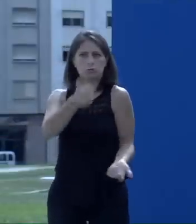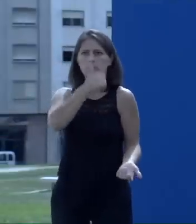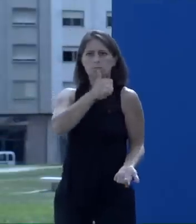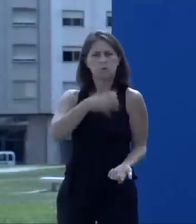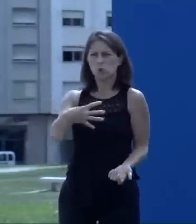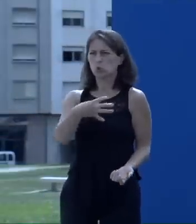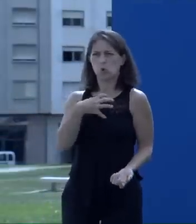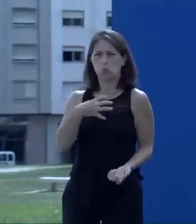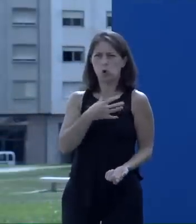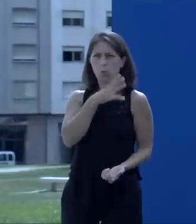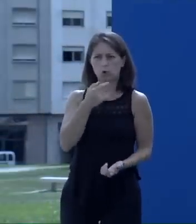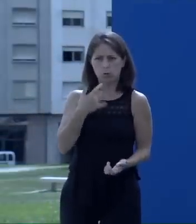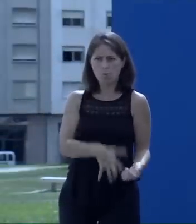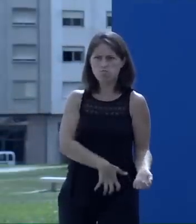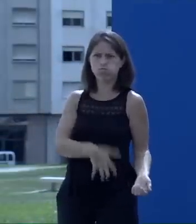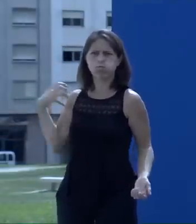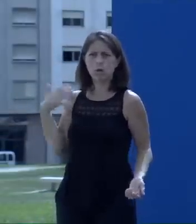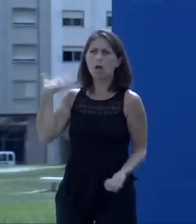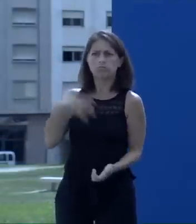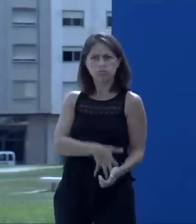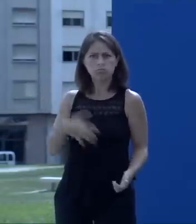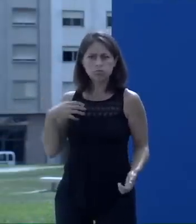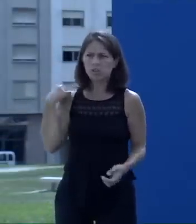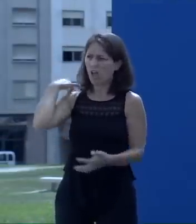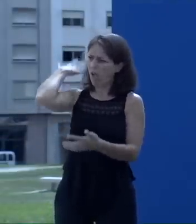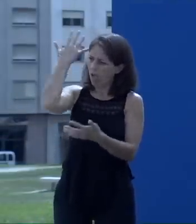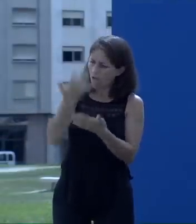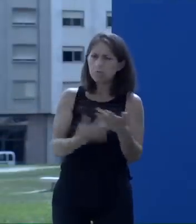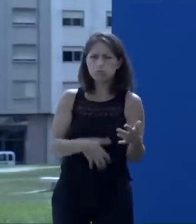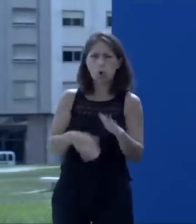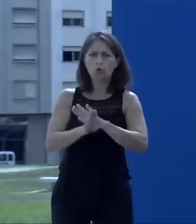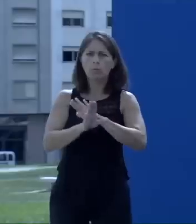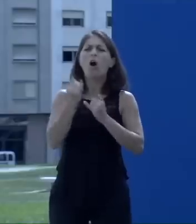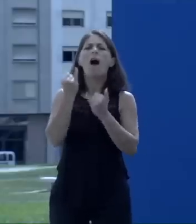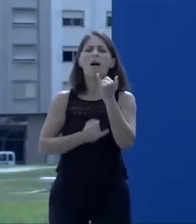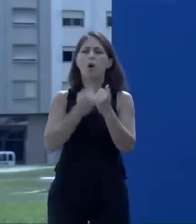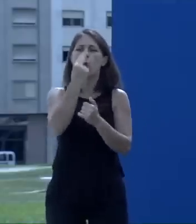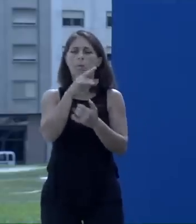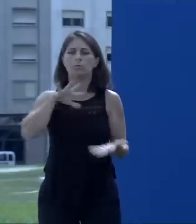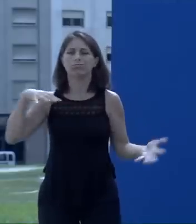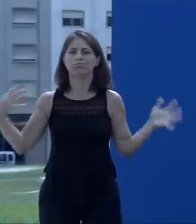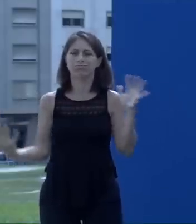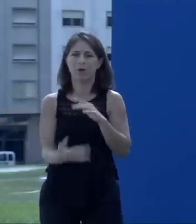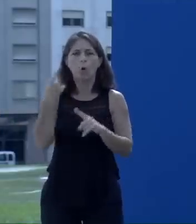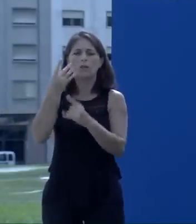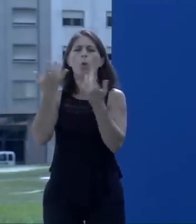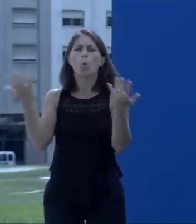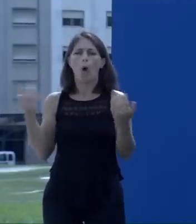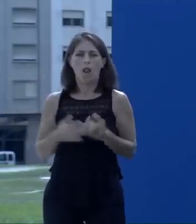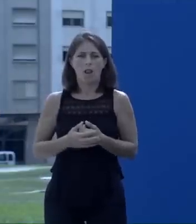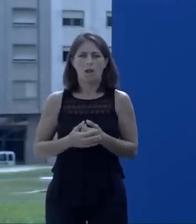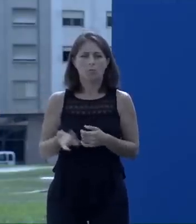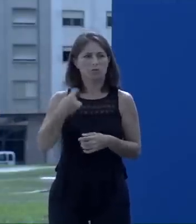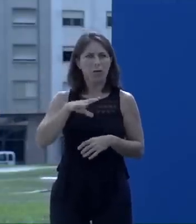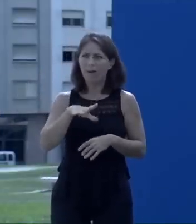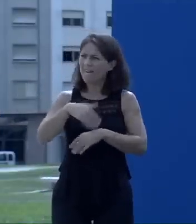indignamos. E levamos indignados moito tempo, pero a nosa indignación deu lugar ao compromiso por transformar, ao compromiso por tomar as